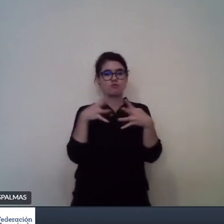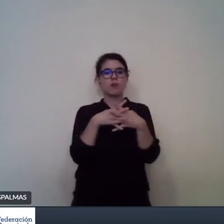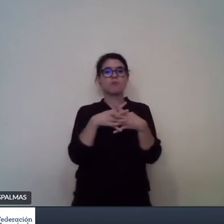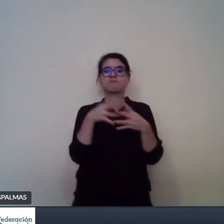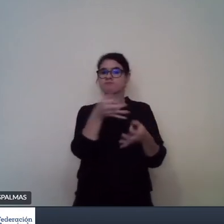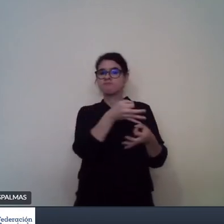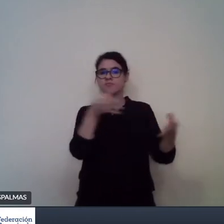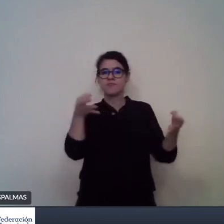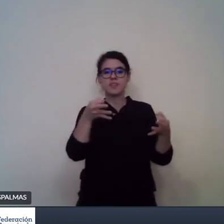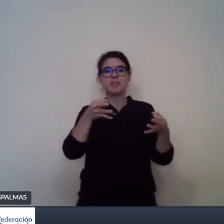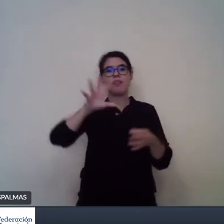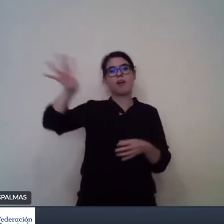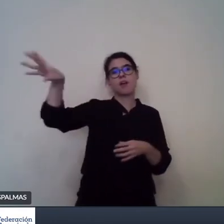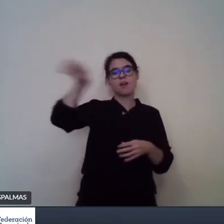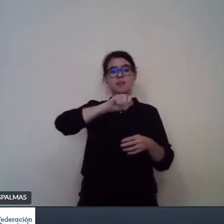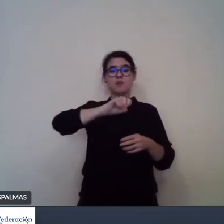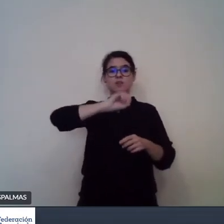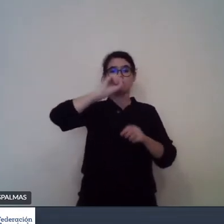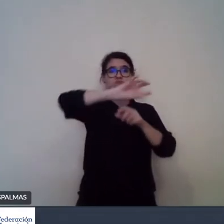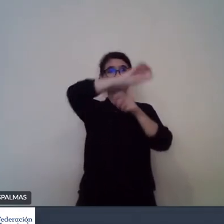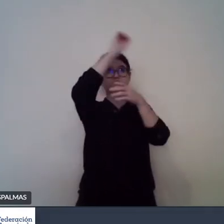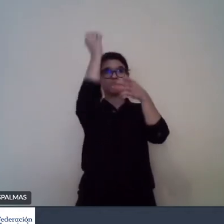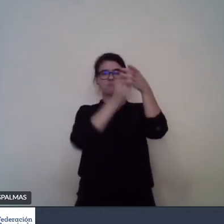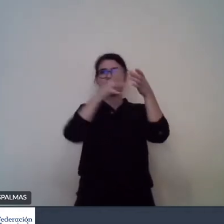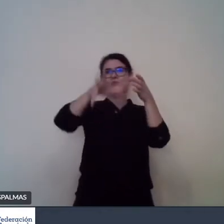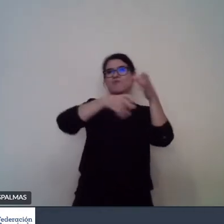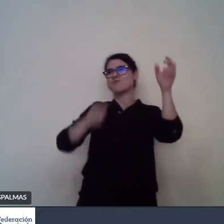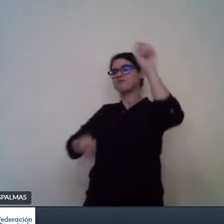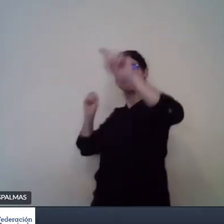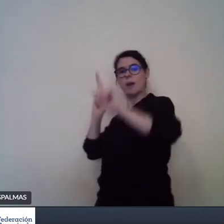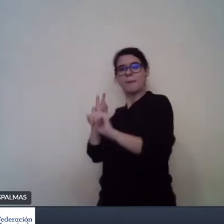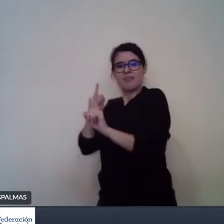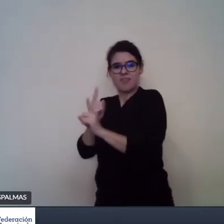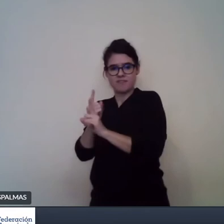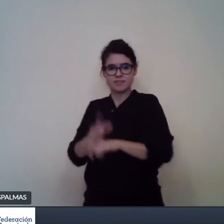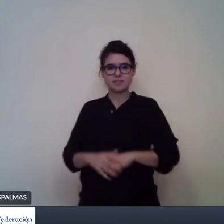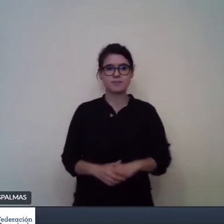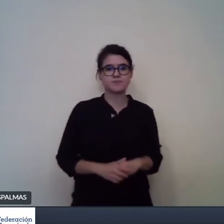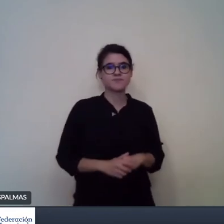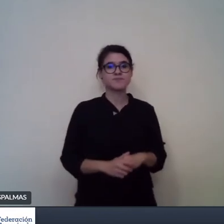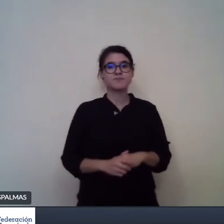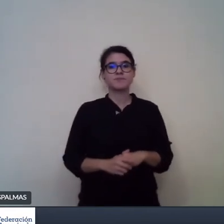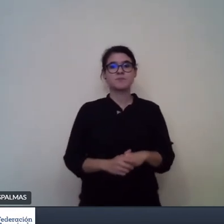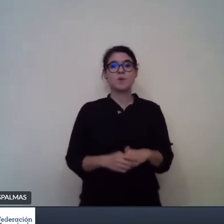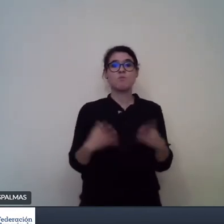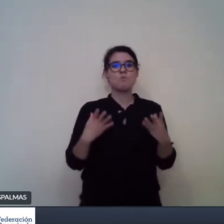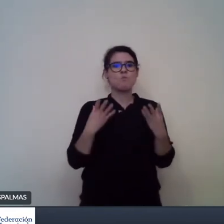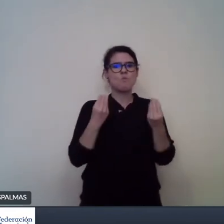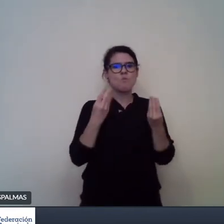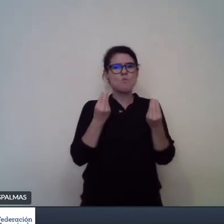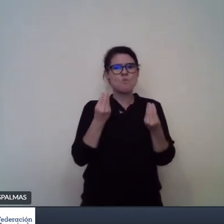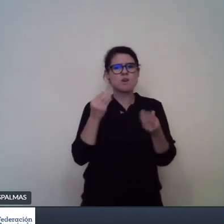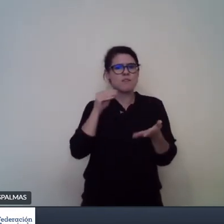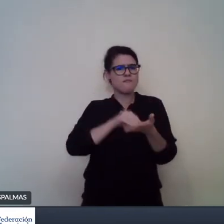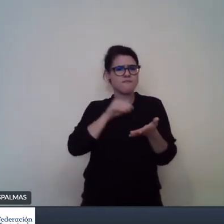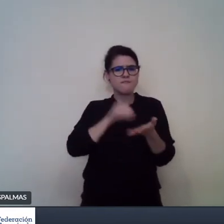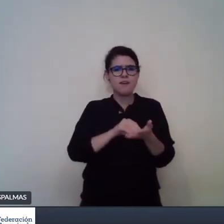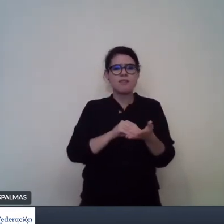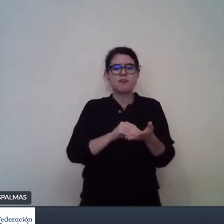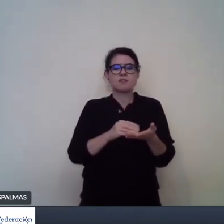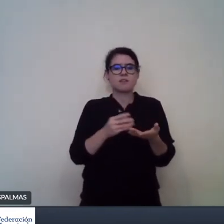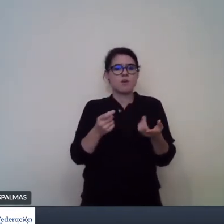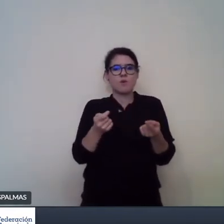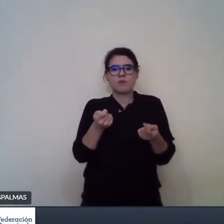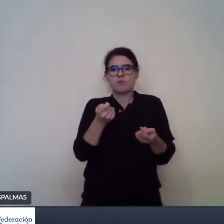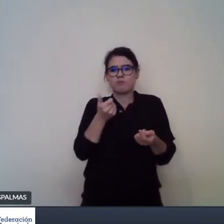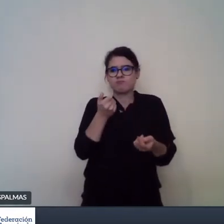Muchas ocasiones, en otras no, porque el caos propio de las jugadas no lo permite, pero en muchas ocasiones décimas de segundo, incluso un